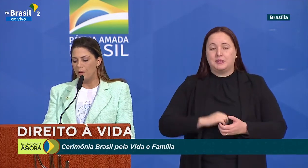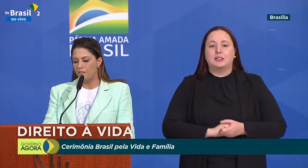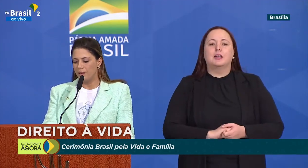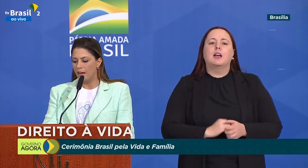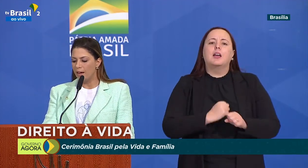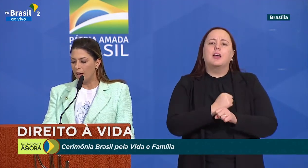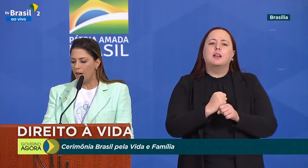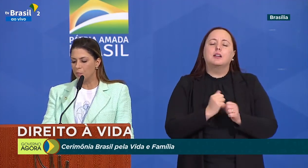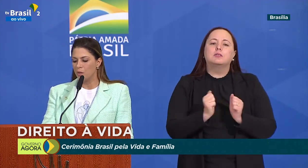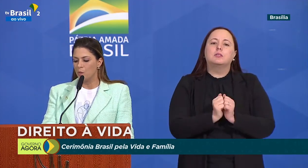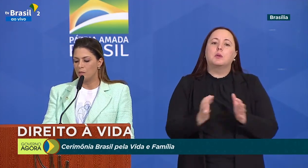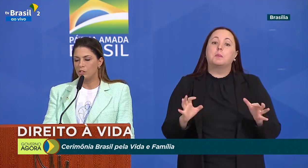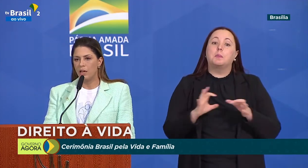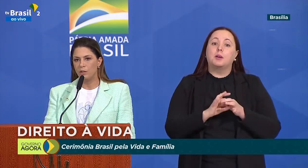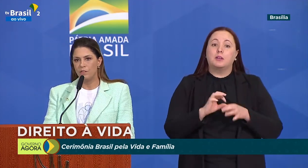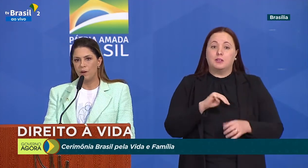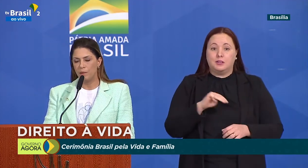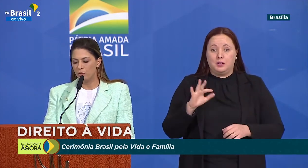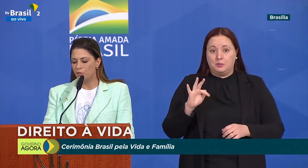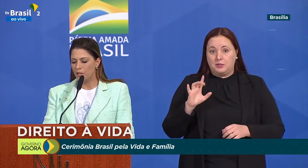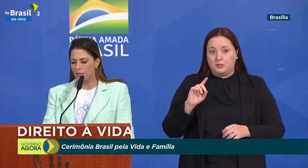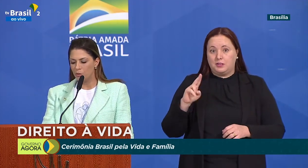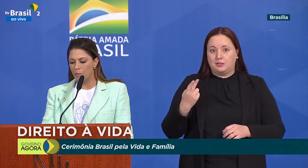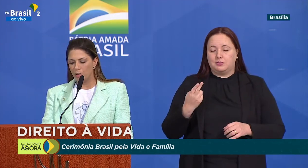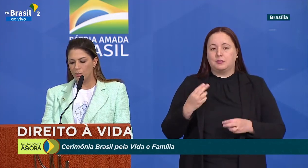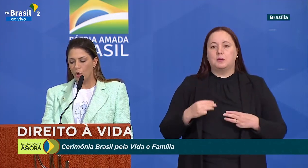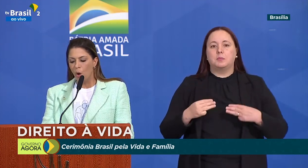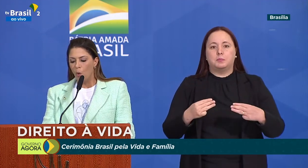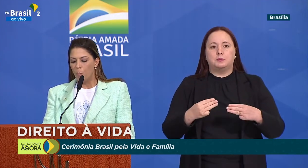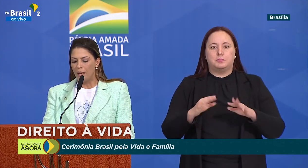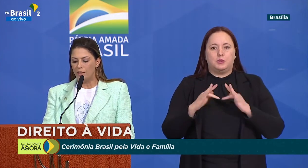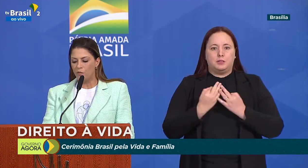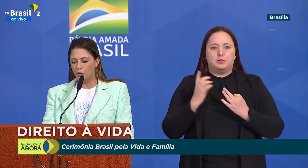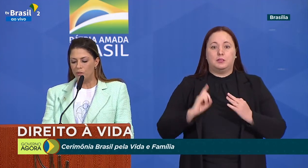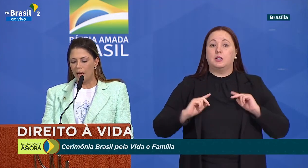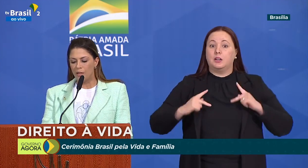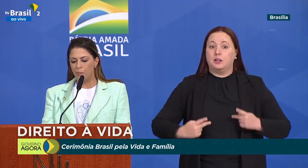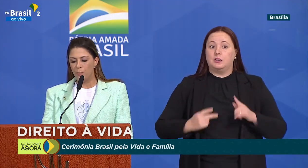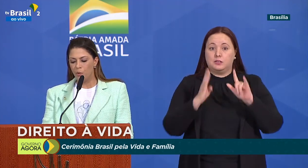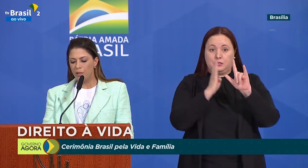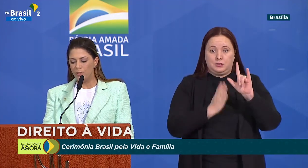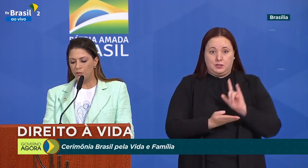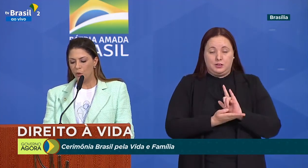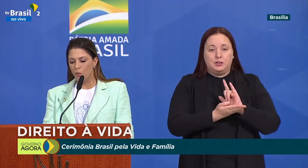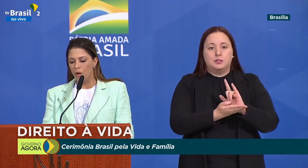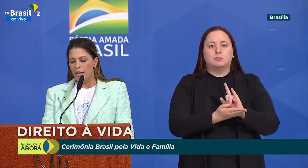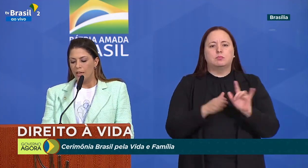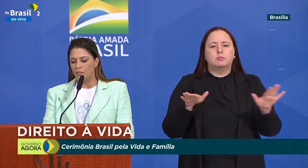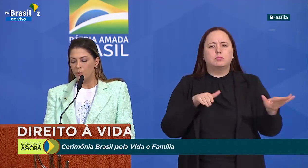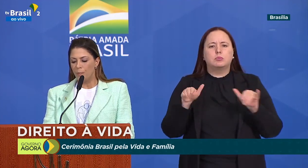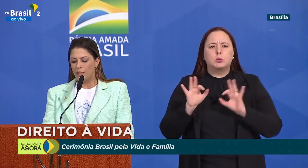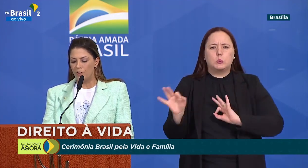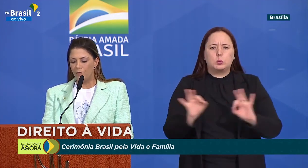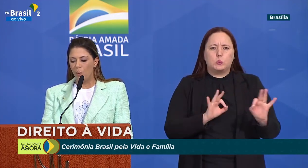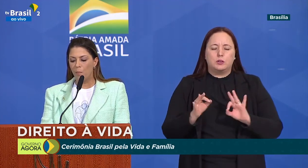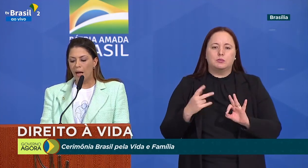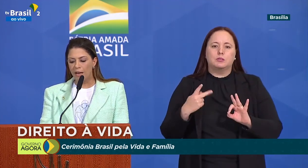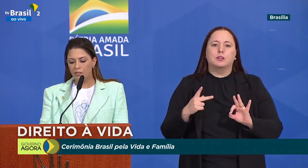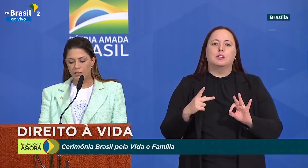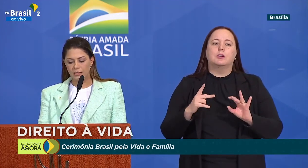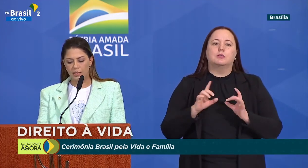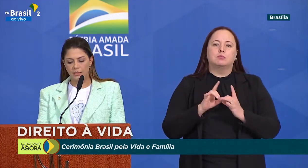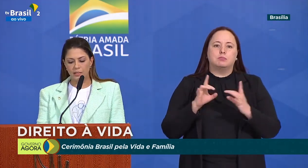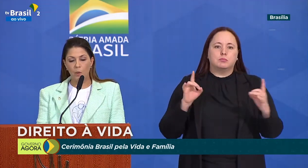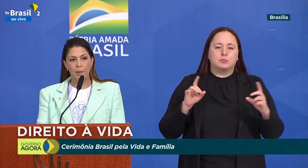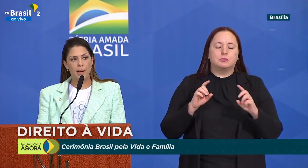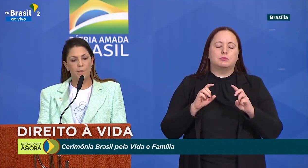com mmf DH Ministério da família dos Direitos Humanos o padre é voluntária mobilizou em sua plataforma